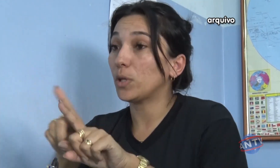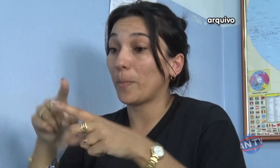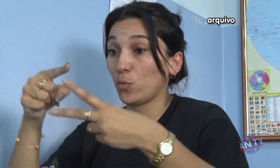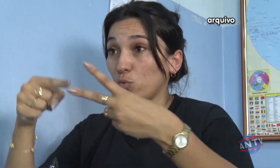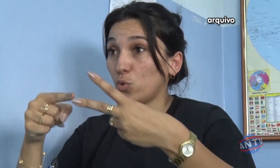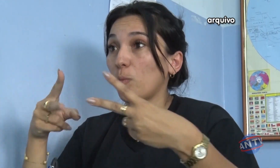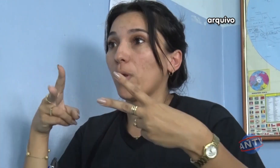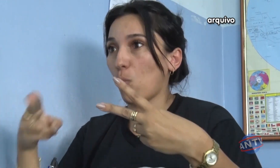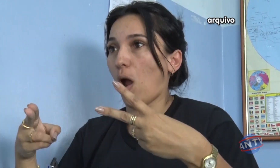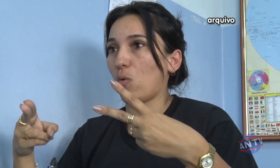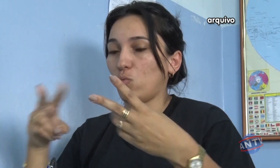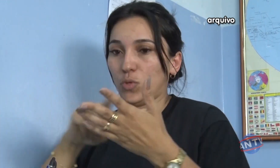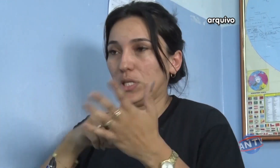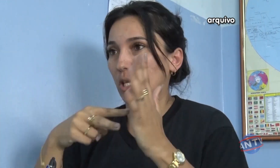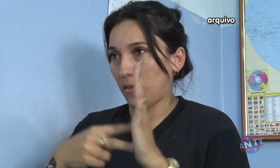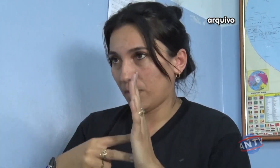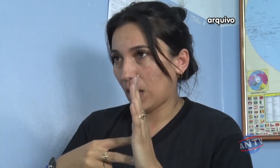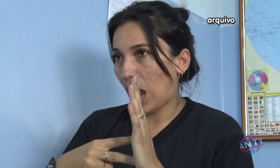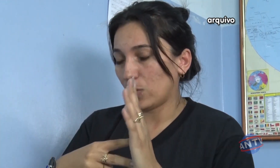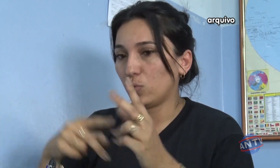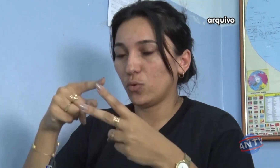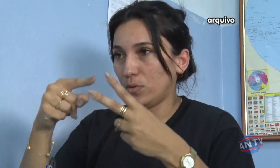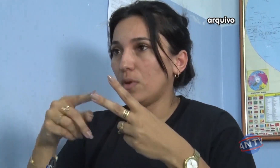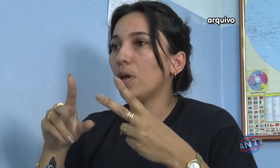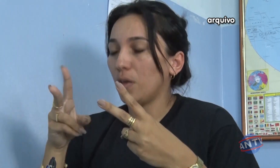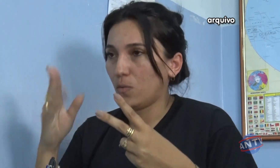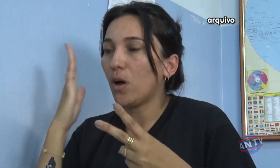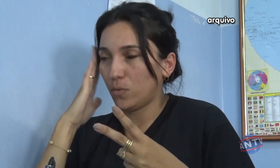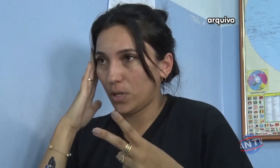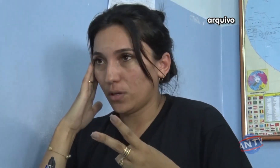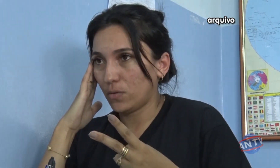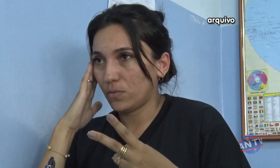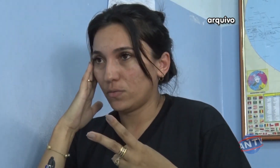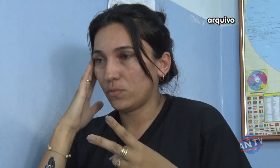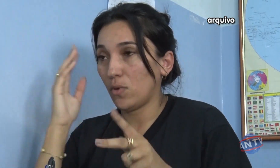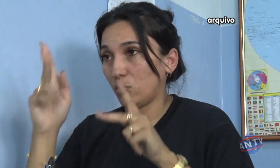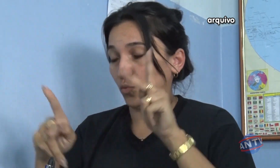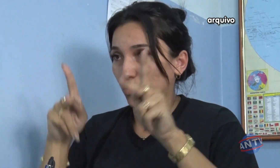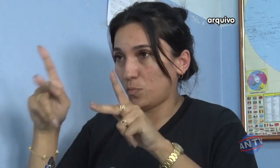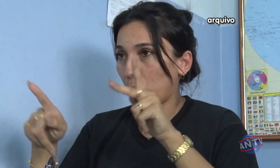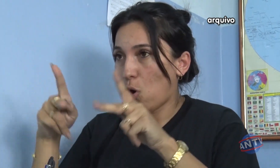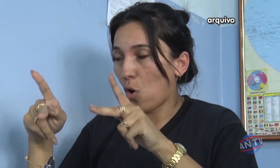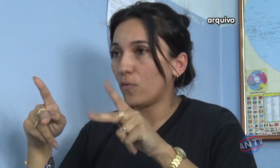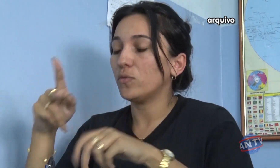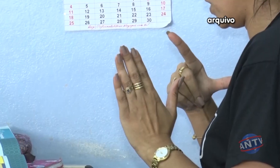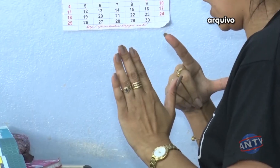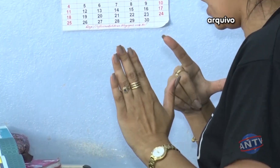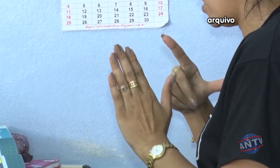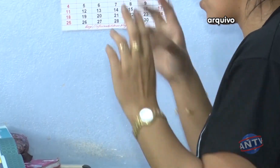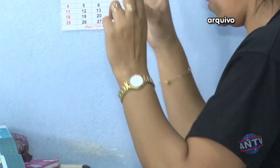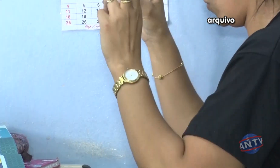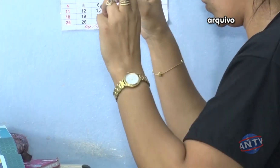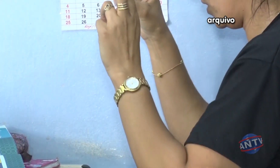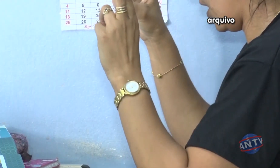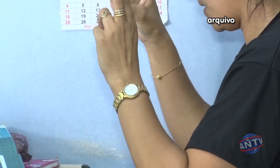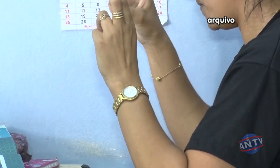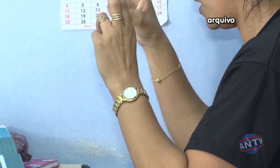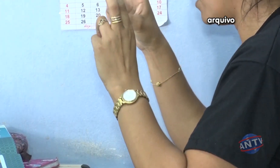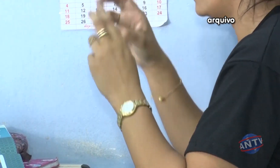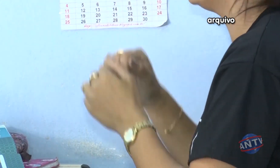assim, dentro da sala de aula. Você faz a tradução simultânea? Eu faço a consecutiva. Né? Nós temos a consecutiva e